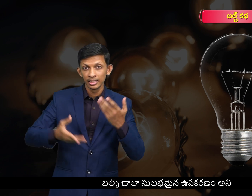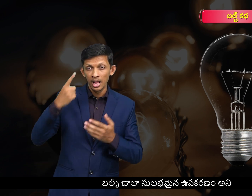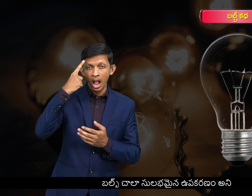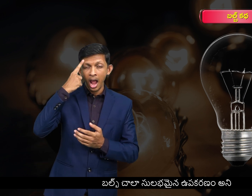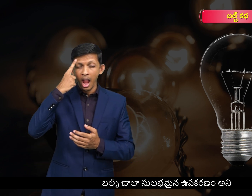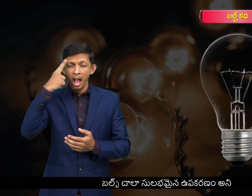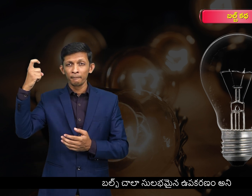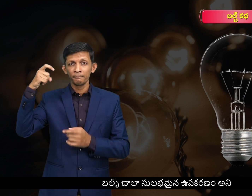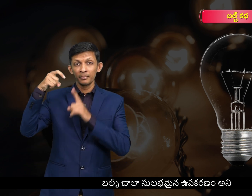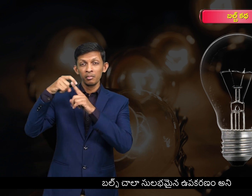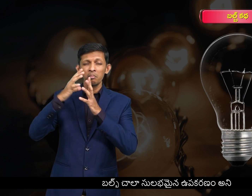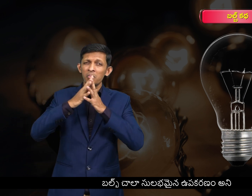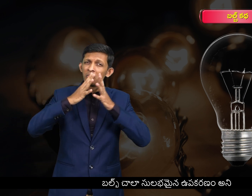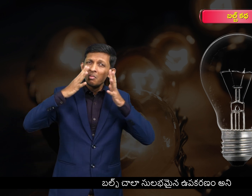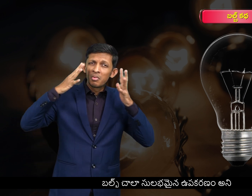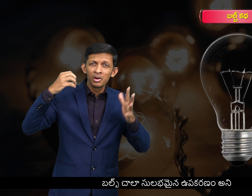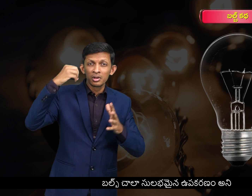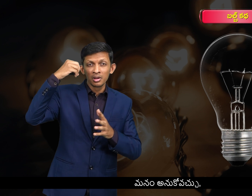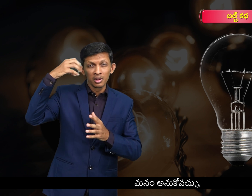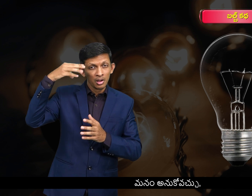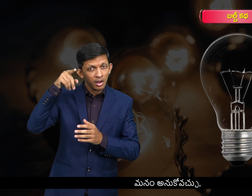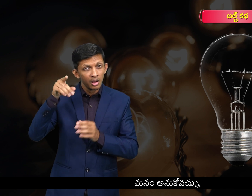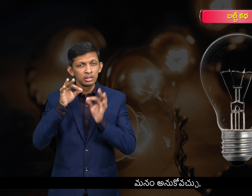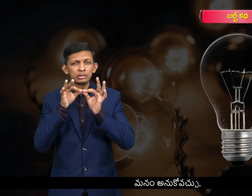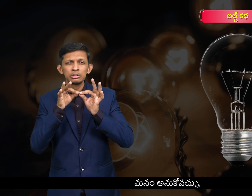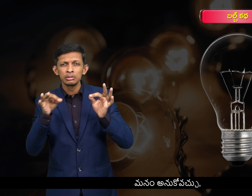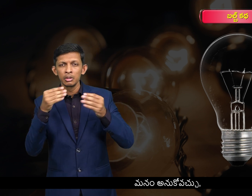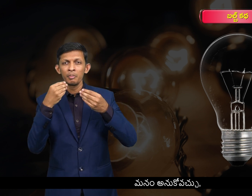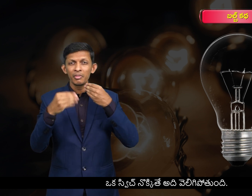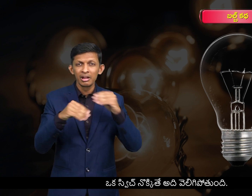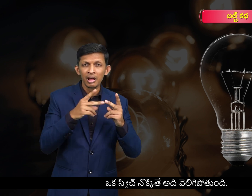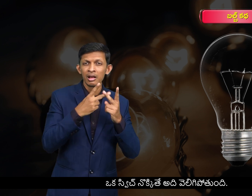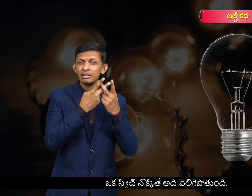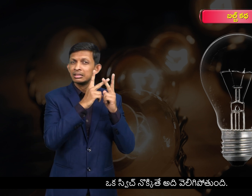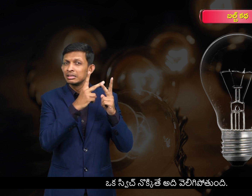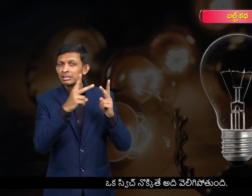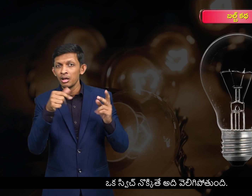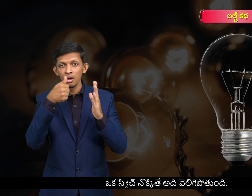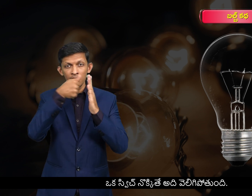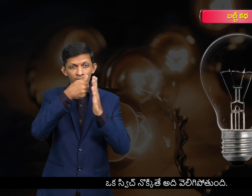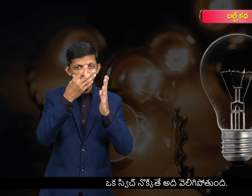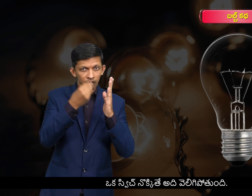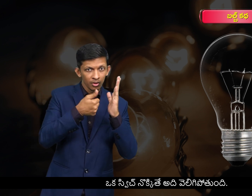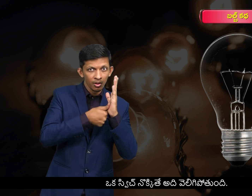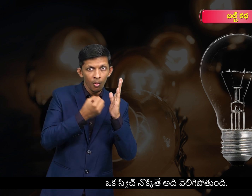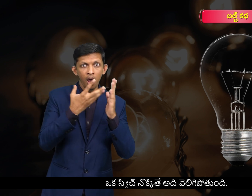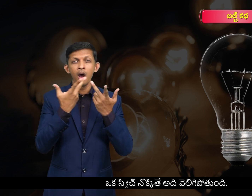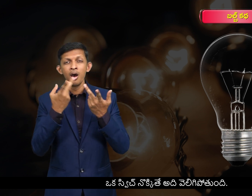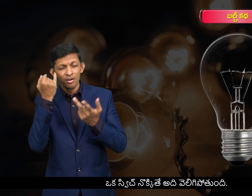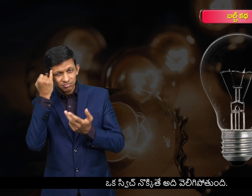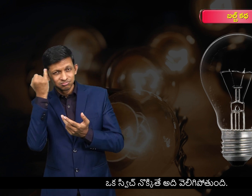బల్బు చాలా సులభమైన ఉపకరణం అని మనం అనుకోవచ్చు. ఒక స్విచ్ నొక్కితే అది